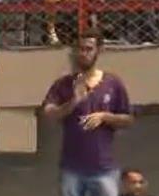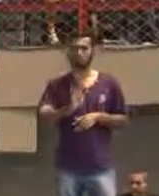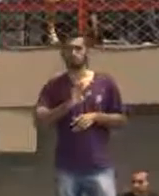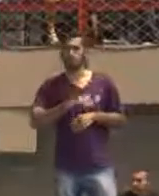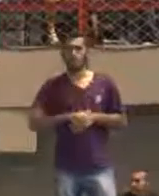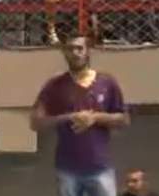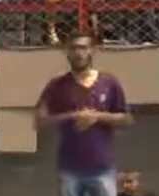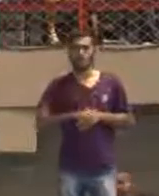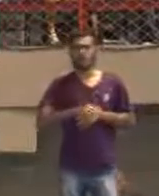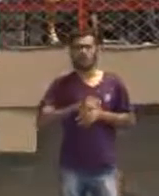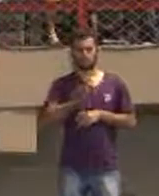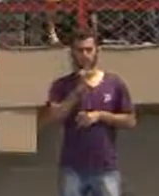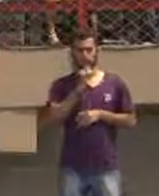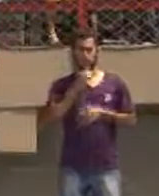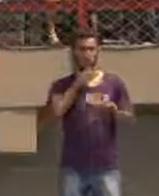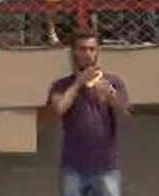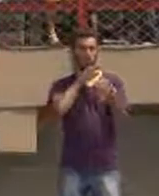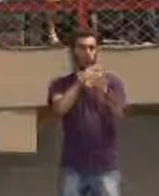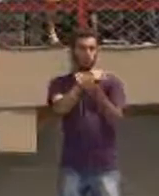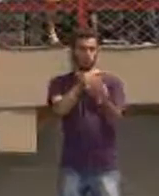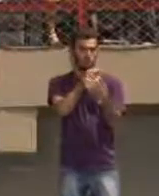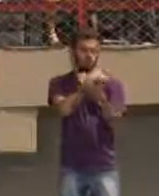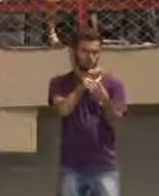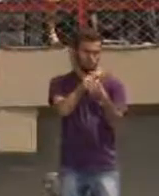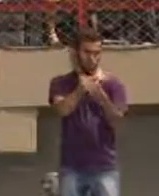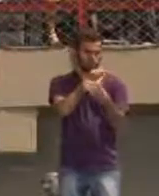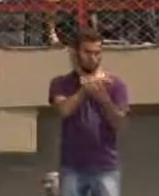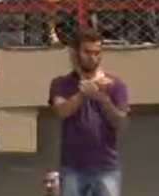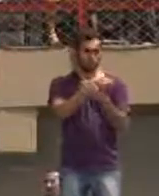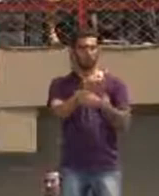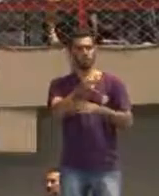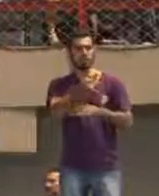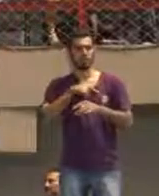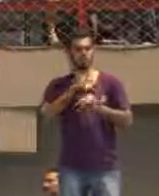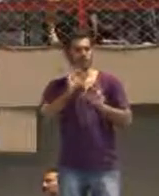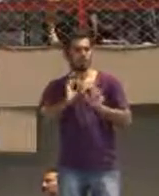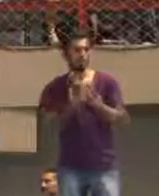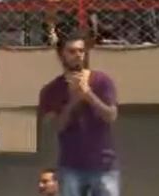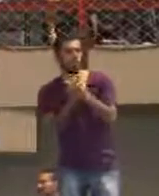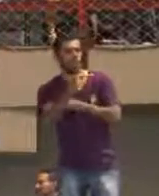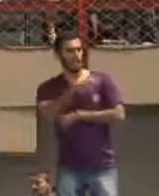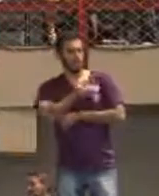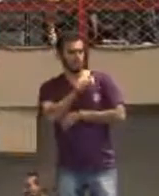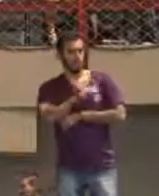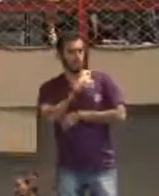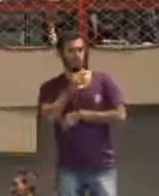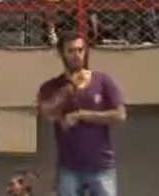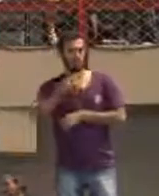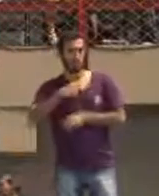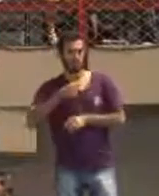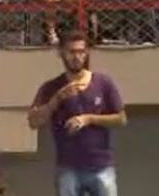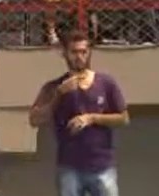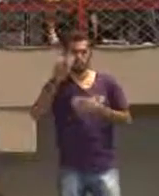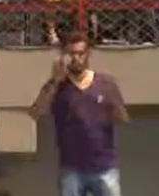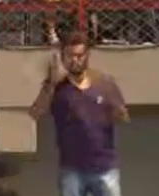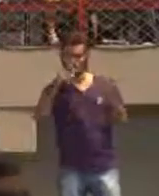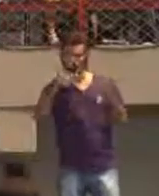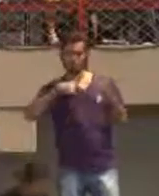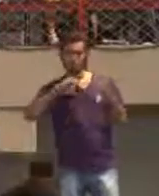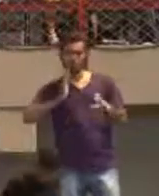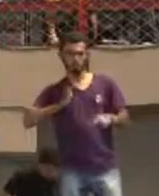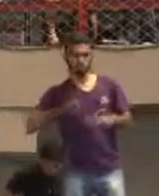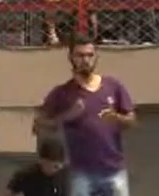trânsito. No trânsito, para você garantir a sua vida, sabe o que é que você faz? Na dúvida, não ultrapasse.